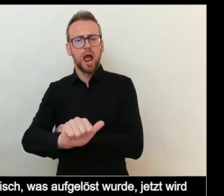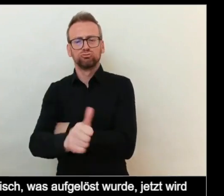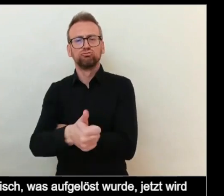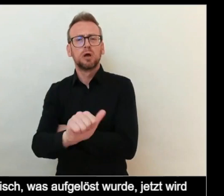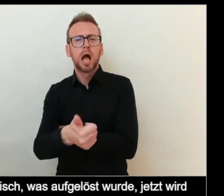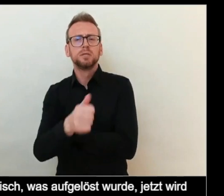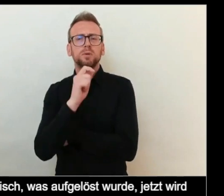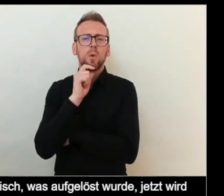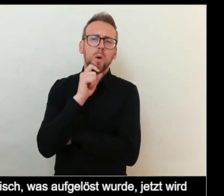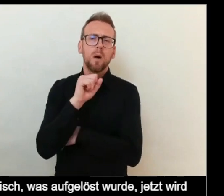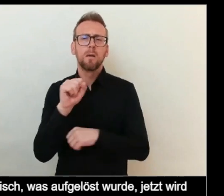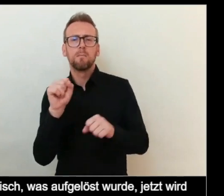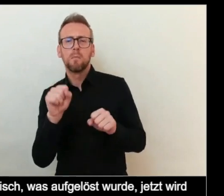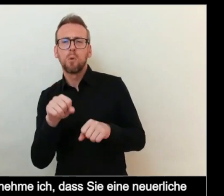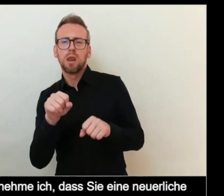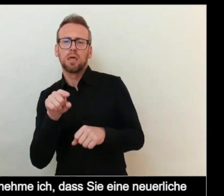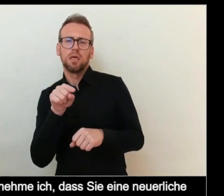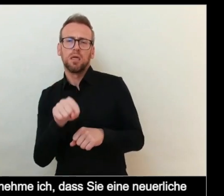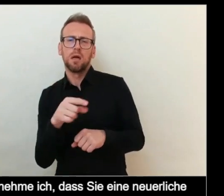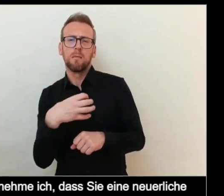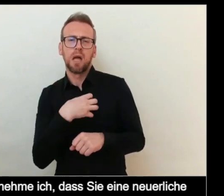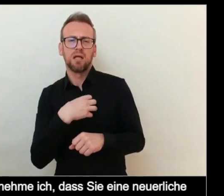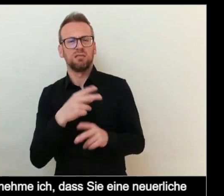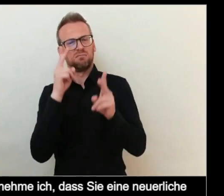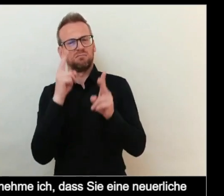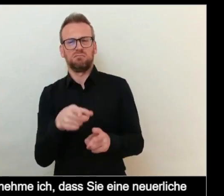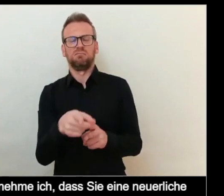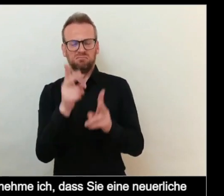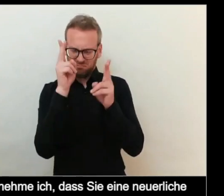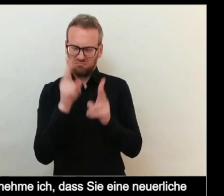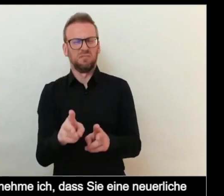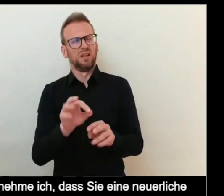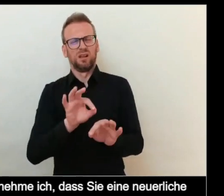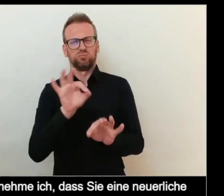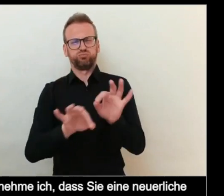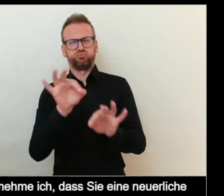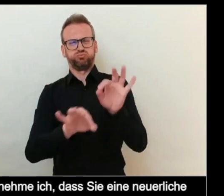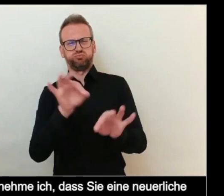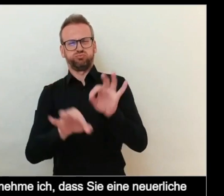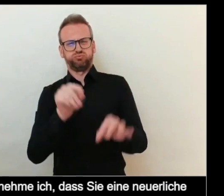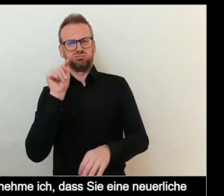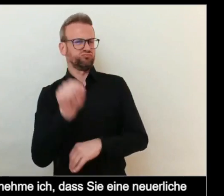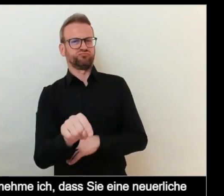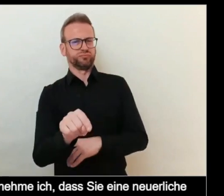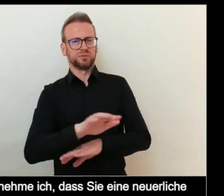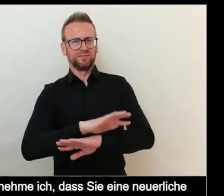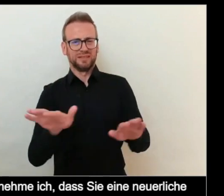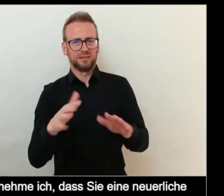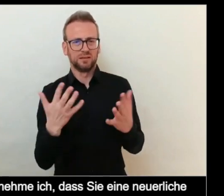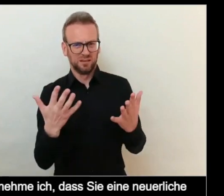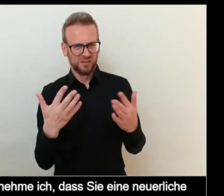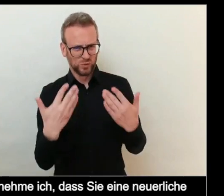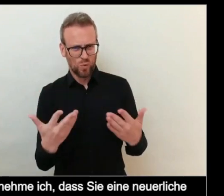das machen, was der Bund ermöglicht im Infektionsschutzgesetz. Das ist die Rechtsgrundlage, und auf der Basis können wir Verordnungen